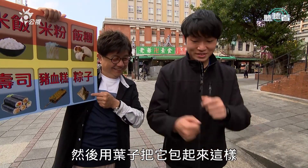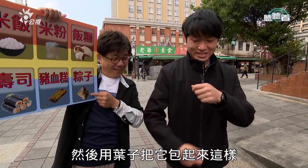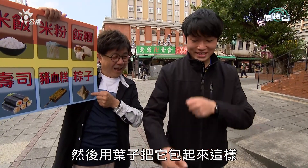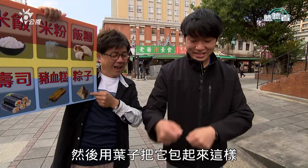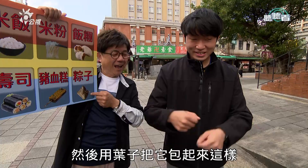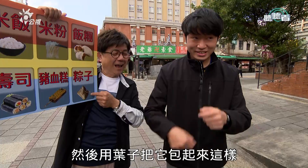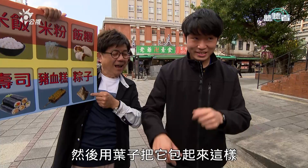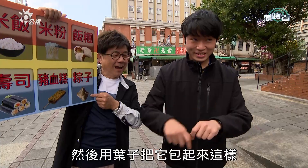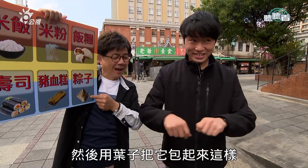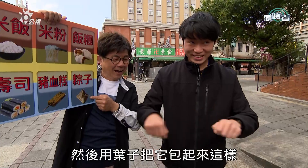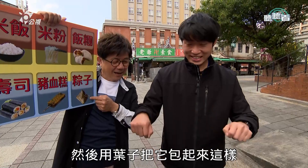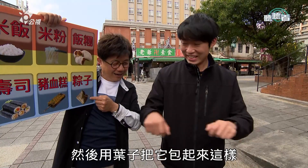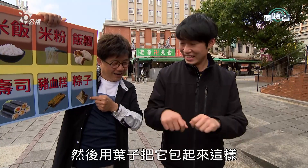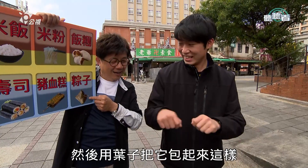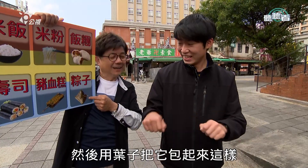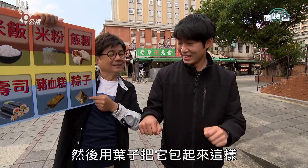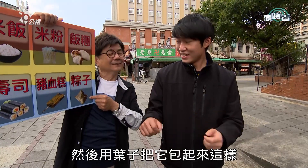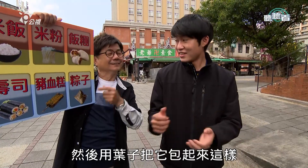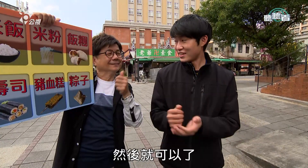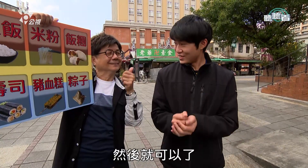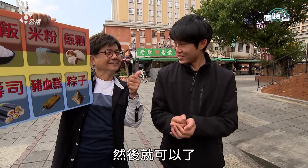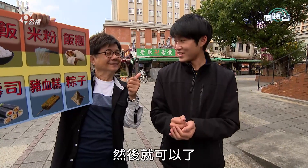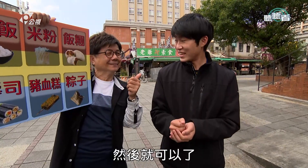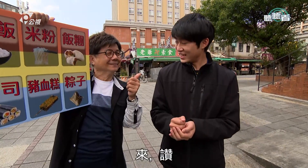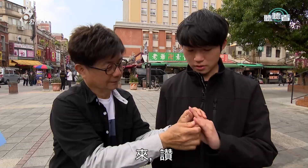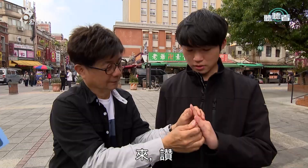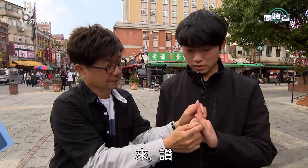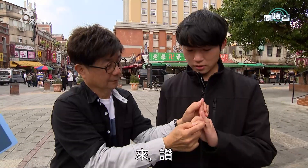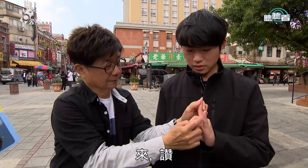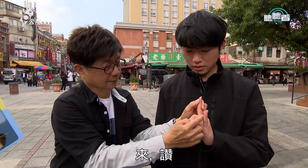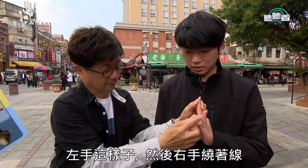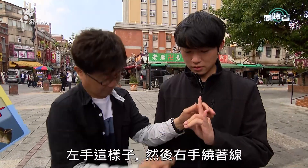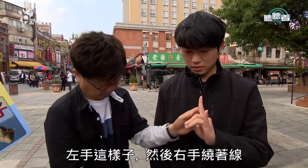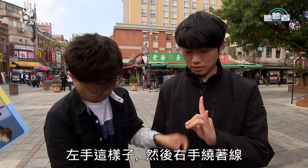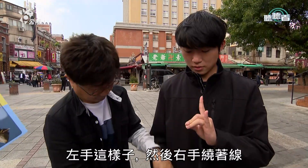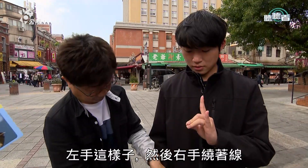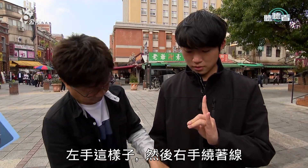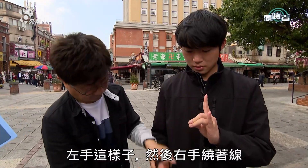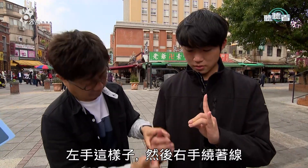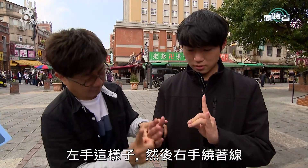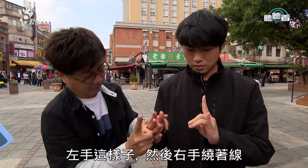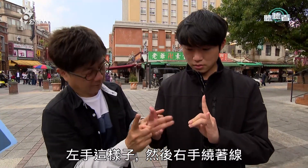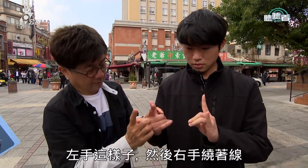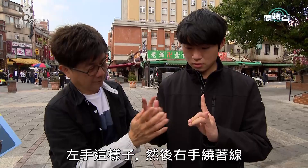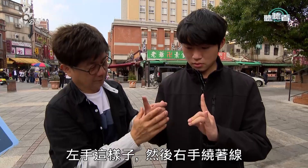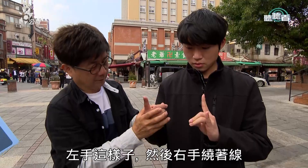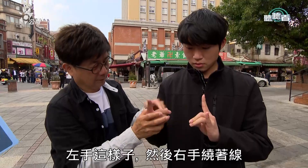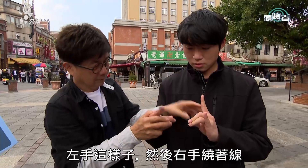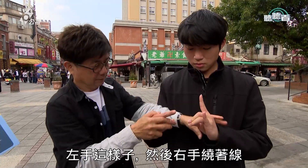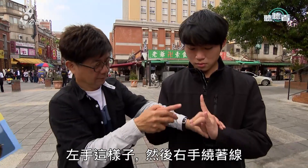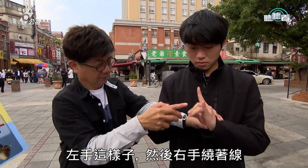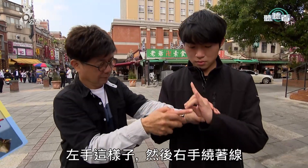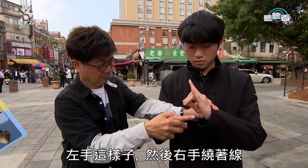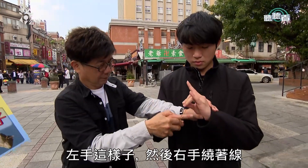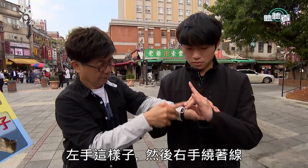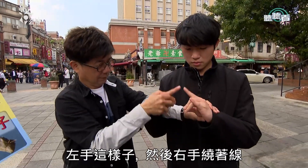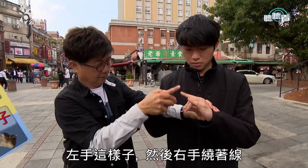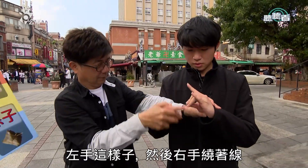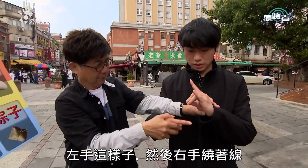起来，这样，然后就可以 来，再左手这样的啊，然后右手呢绕着